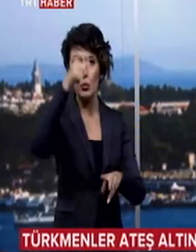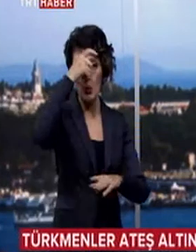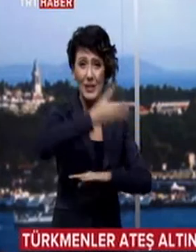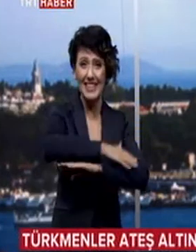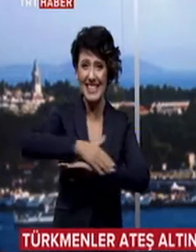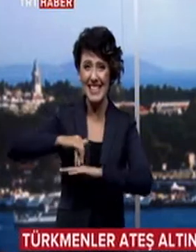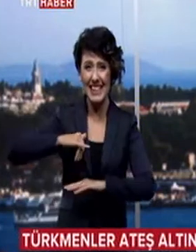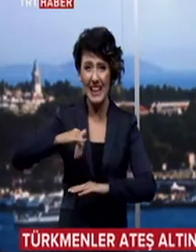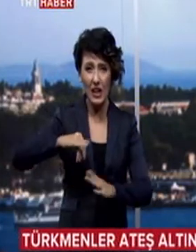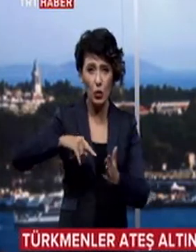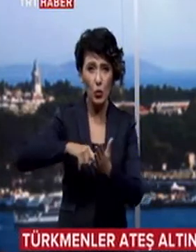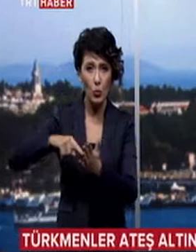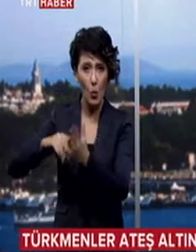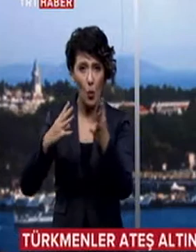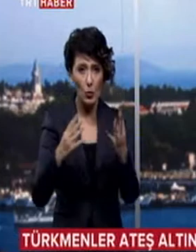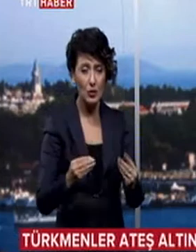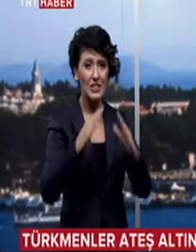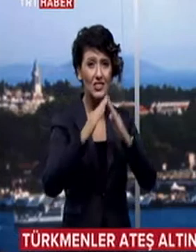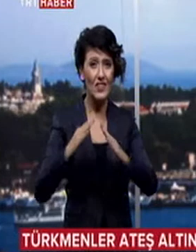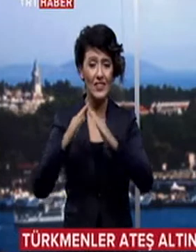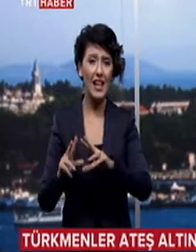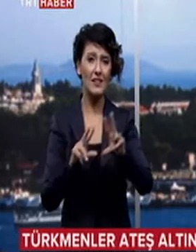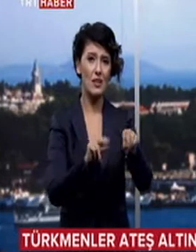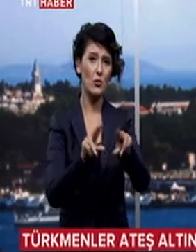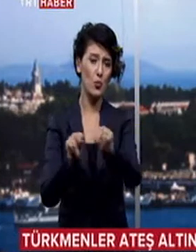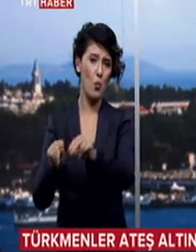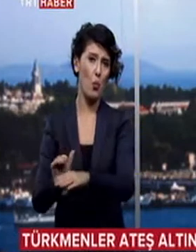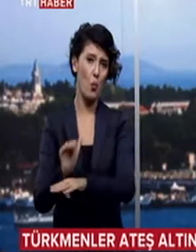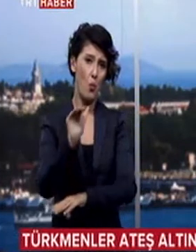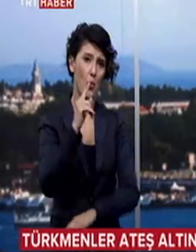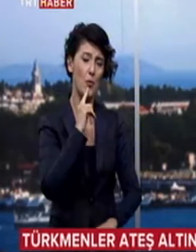Türkiye sınırına yakın noktalarda oluşturdukları çadırlarda yaşıyor.